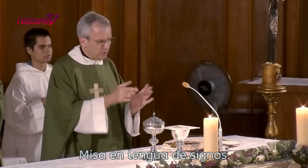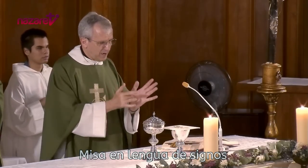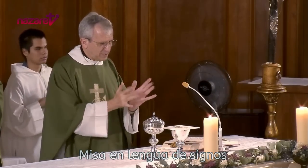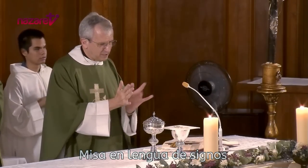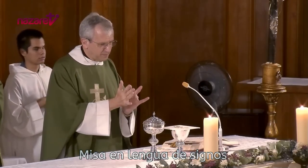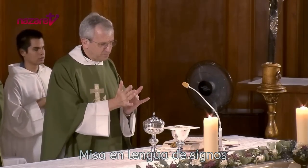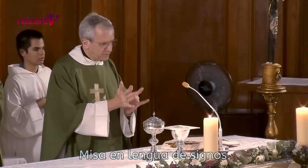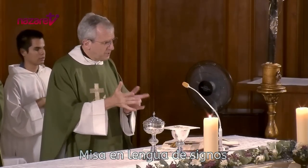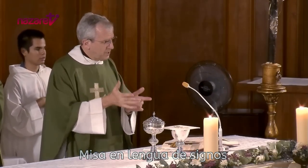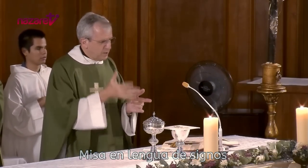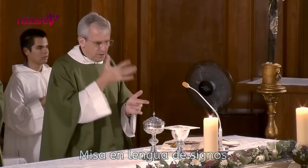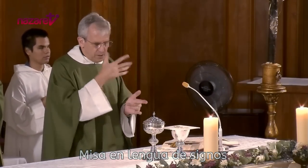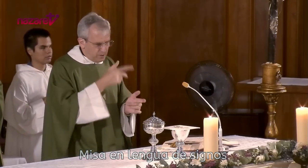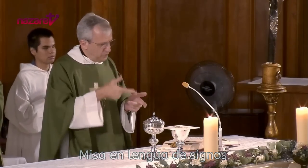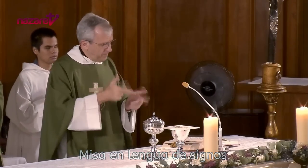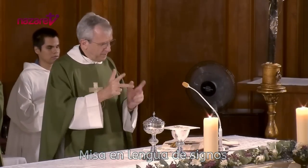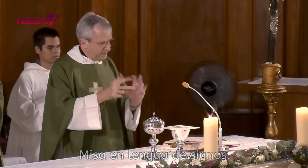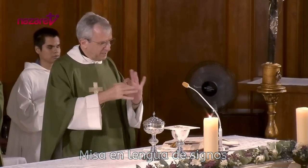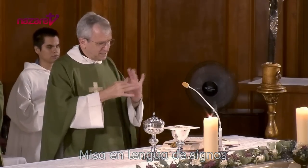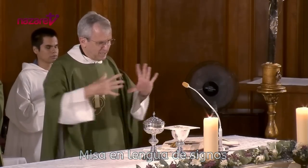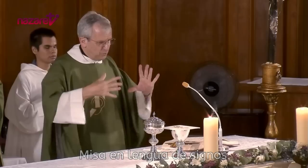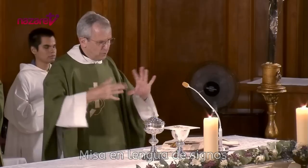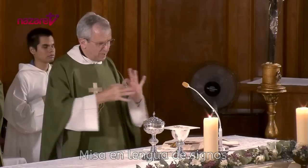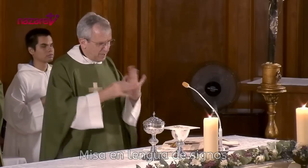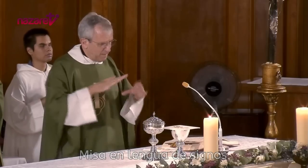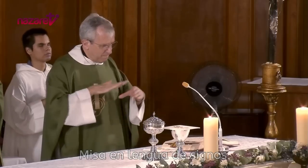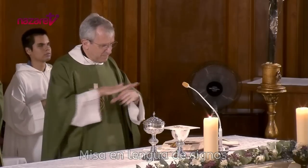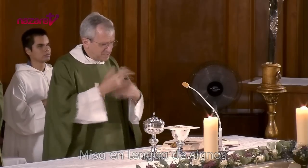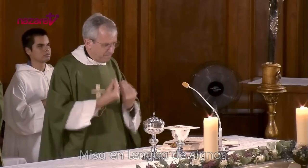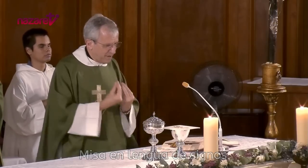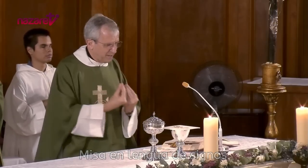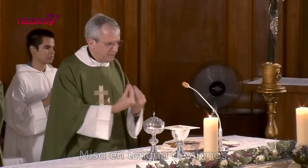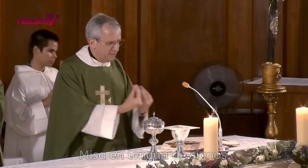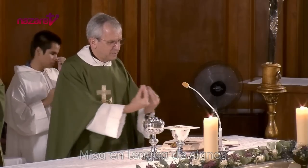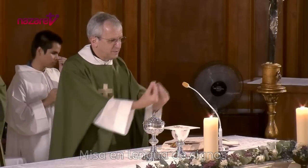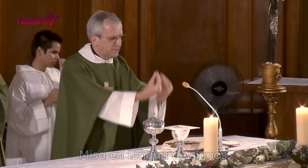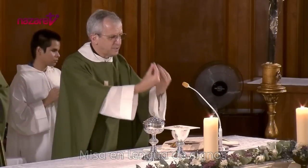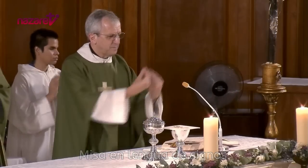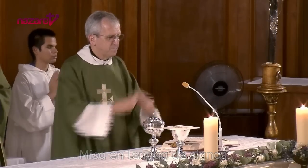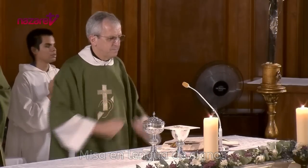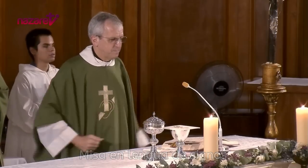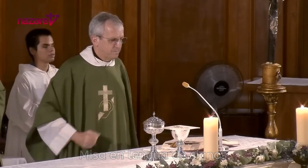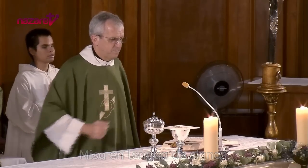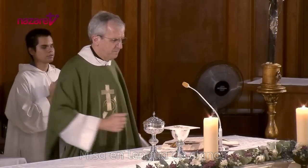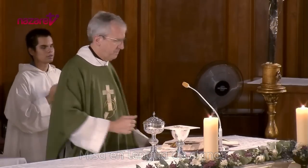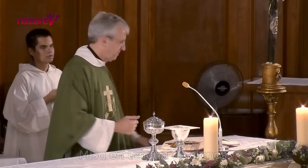ti. No permitas que nunca me separe de ti.